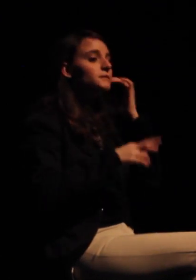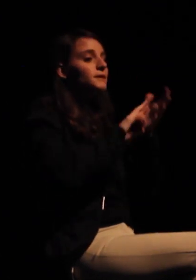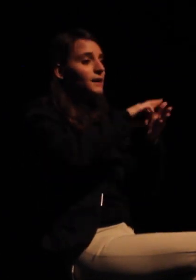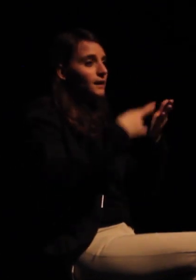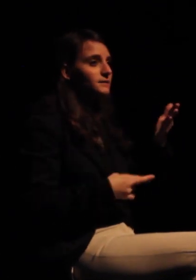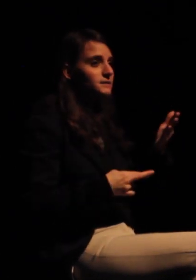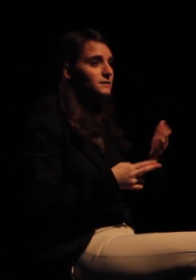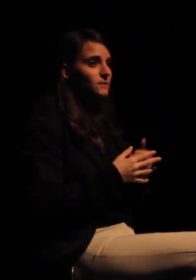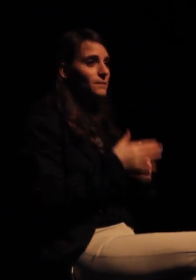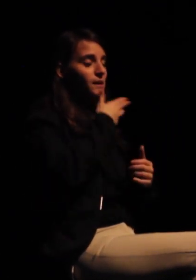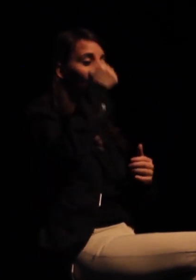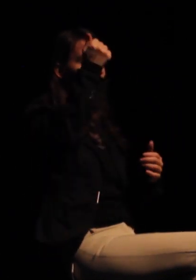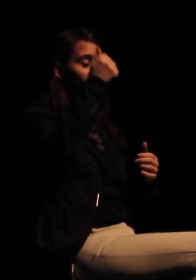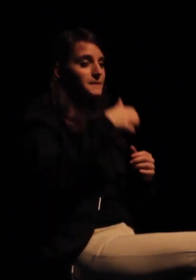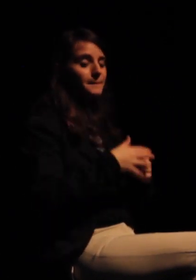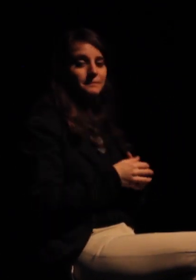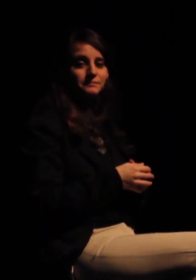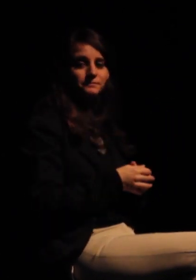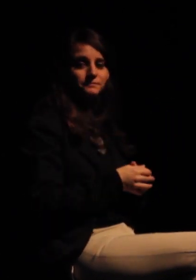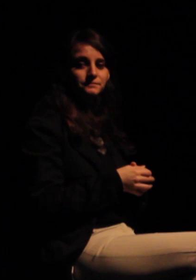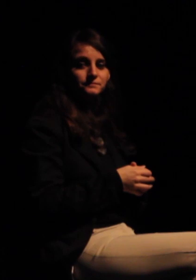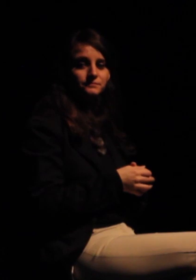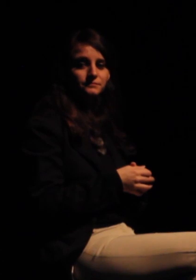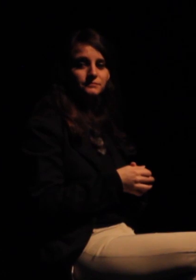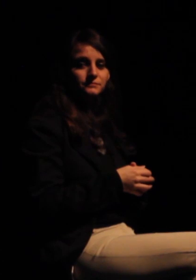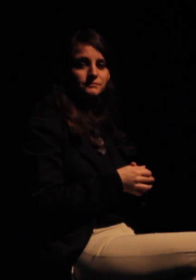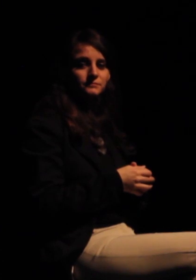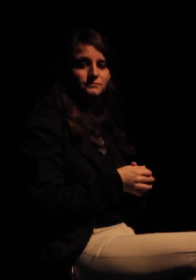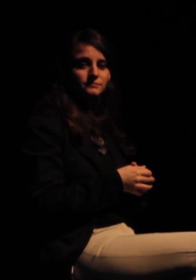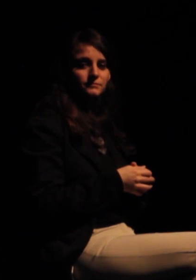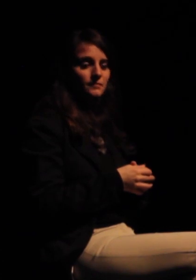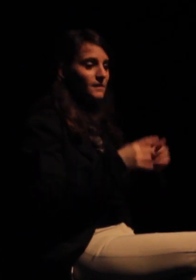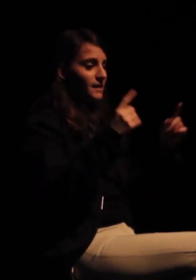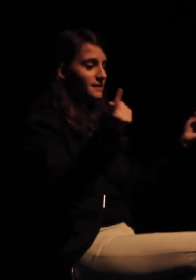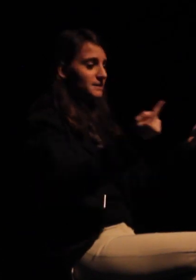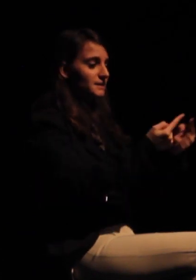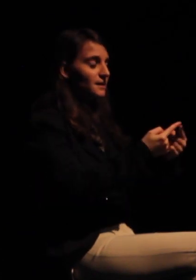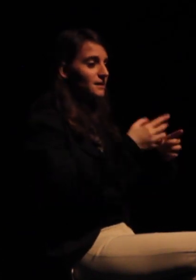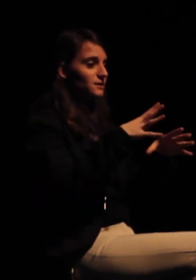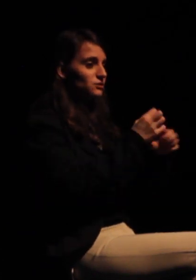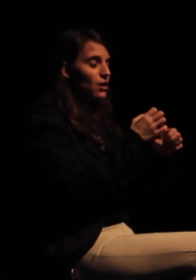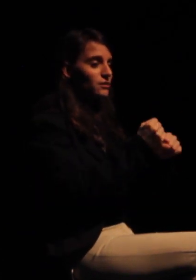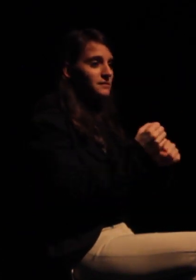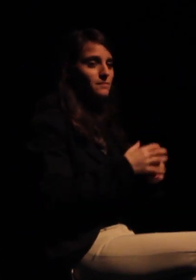redação que elas consideravam melhor. E a classe é que dava nota. Já olha aí a